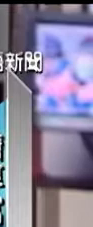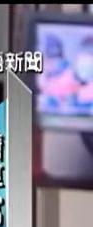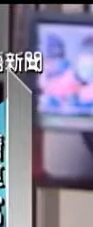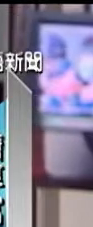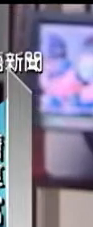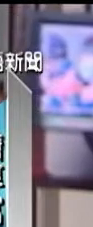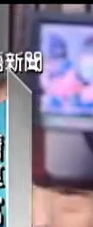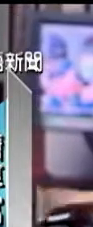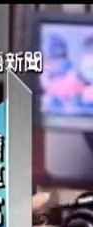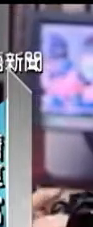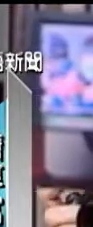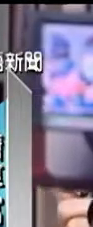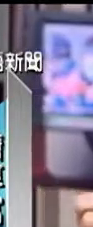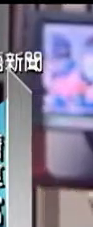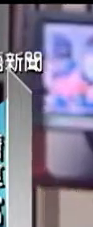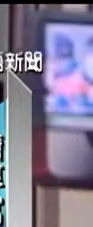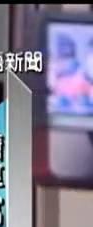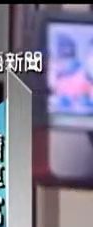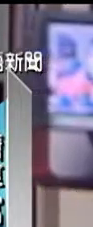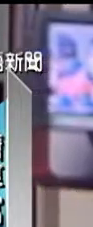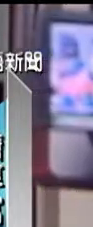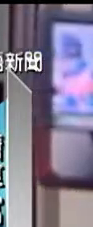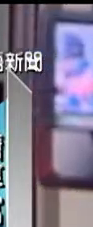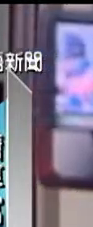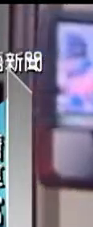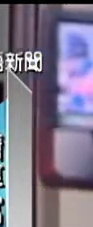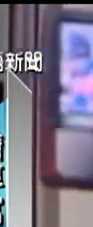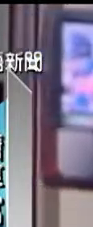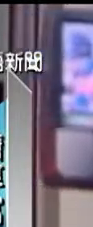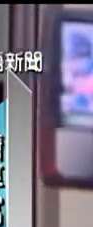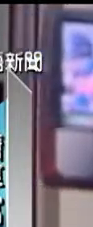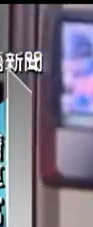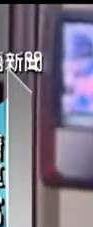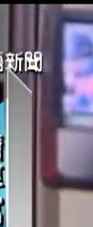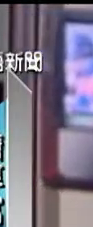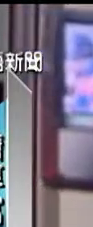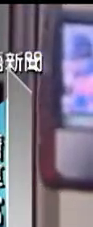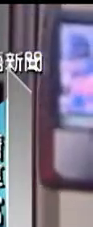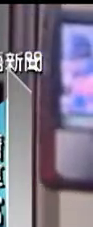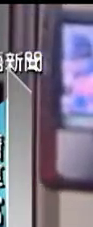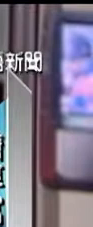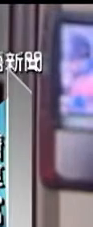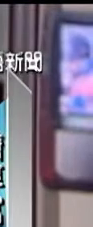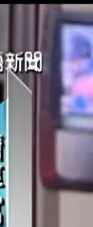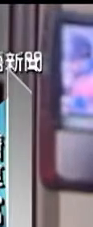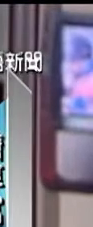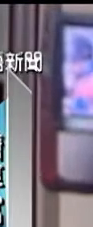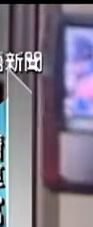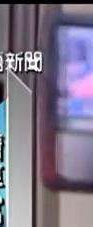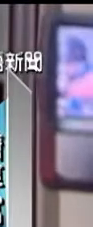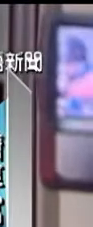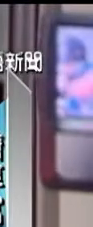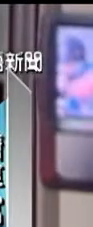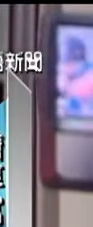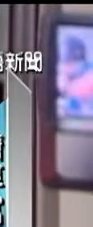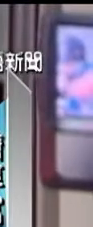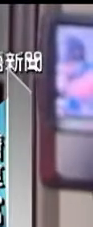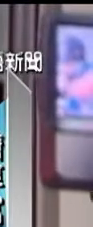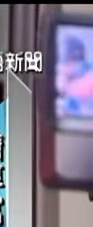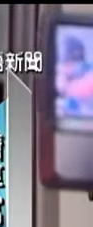庭上的表现，她非常的稳，而且一字一句把所有事情经过一字不漏的讲出来，觉得她真的可以